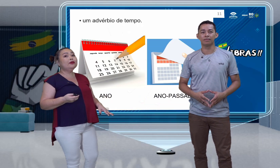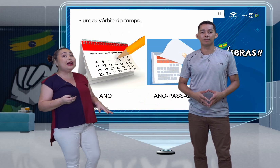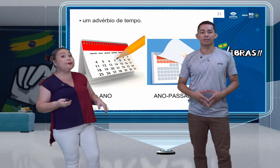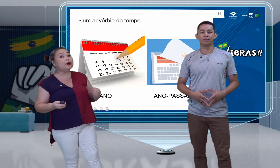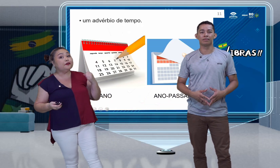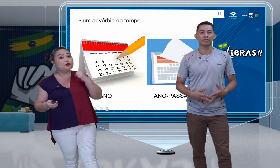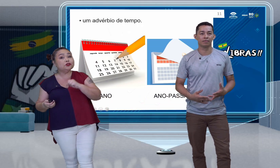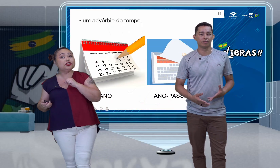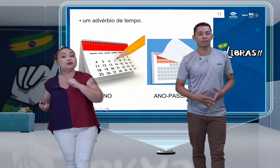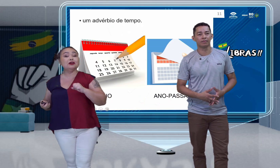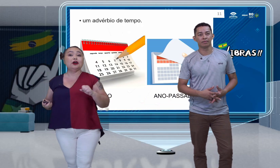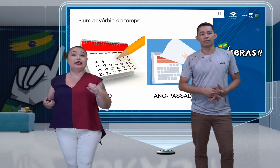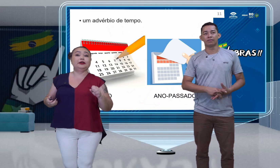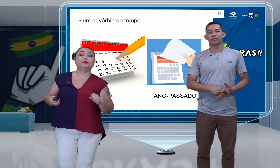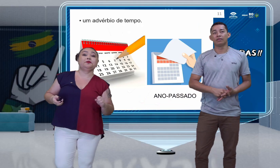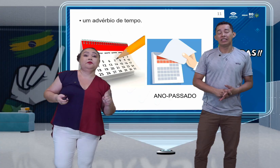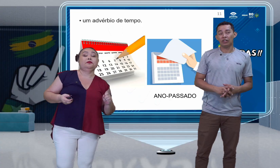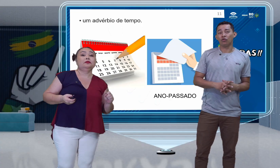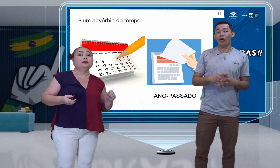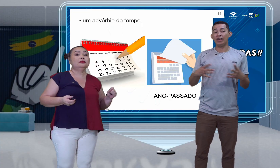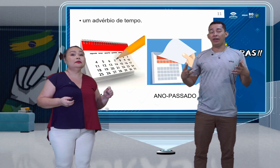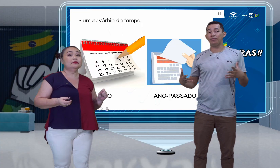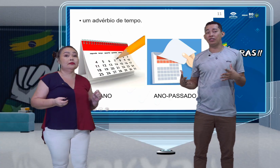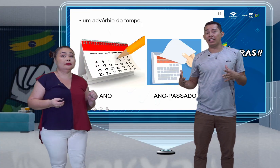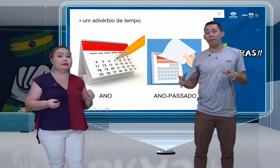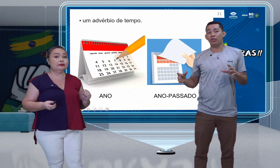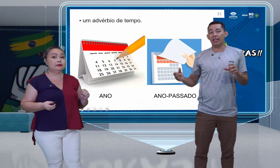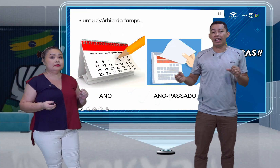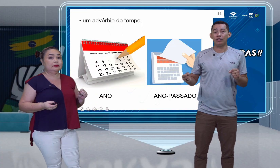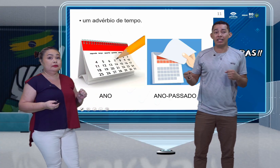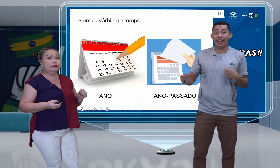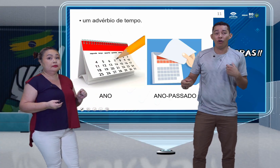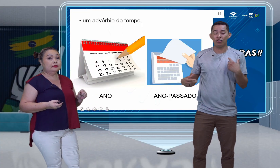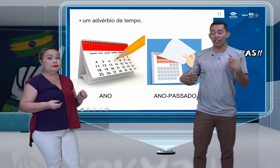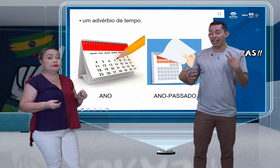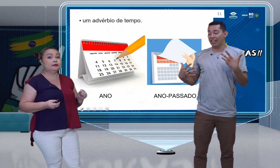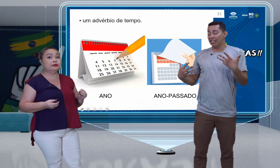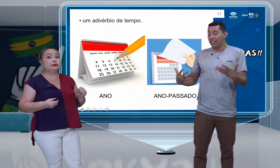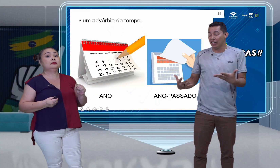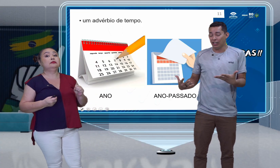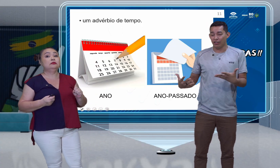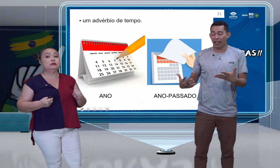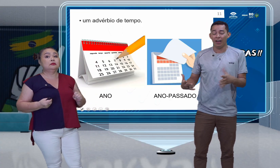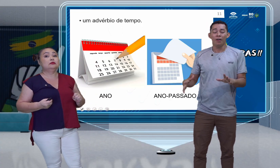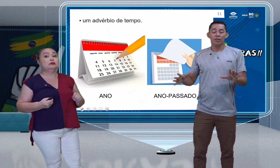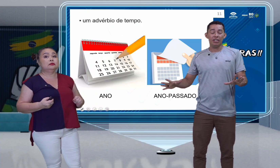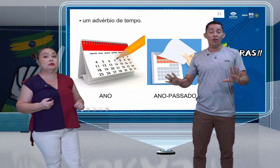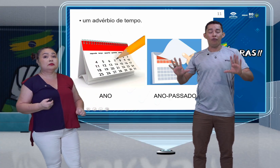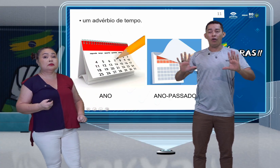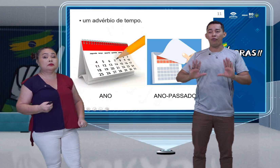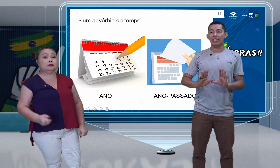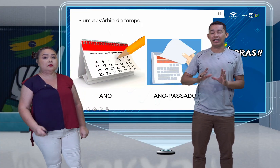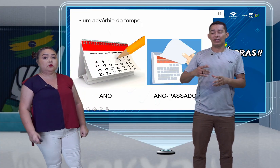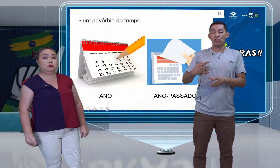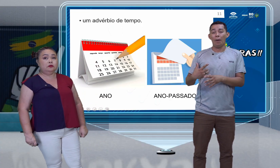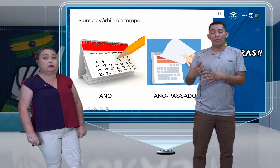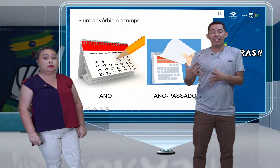lá, prof, contigo agora. Então, no advérbio de tempo, eu tenho aí o sinal de ano, né? Se eu for fazer